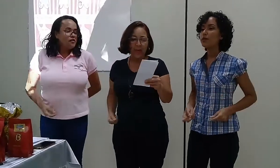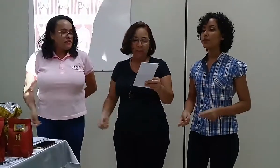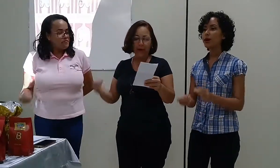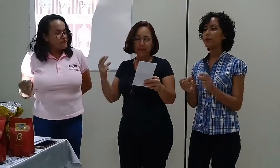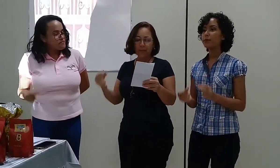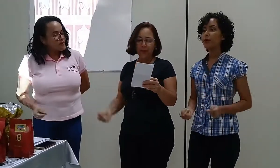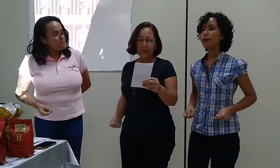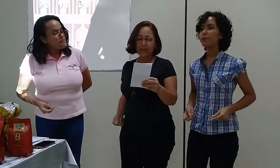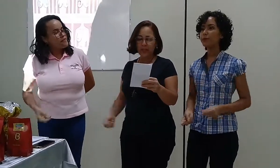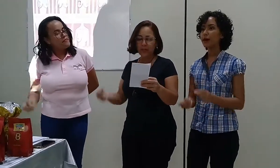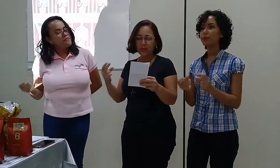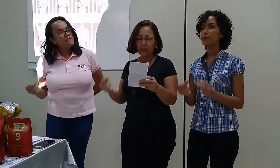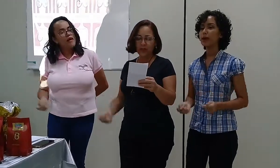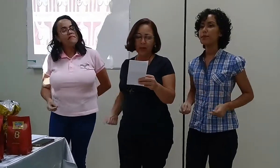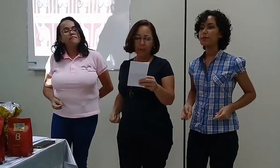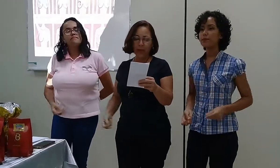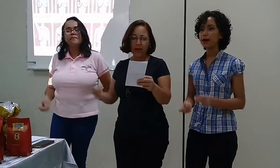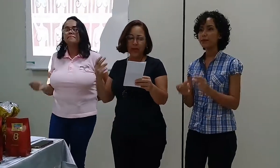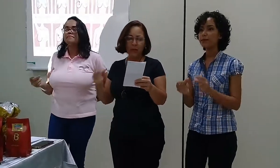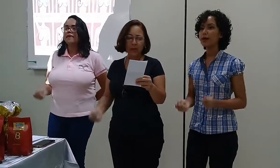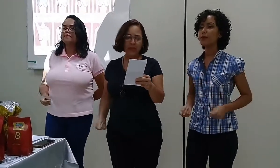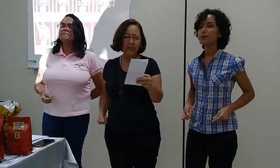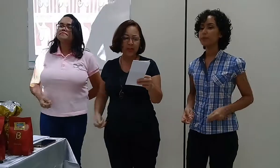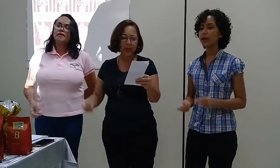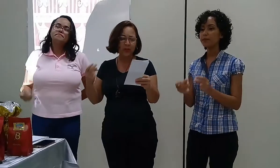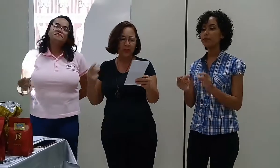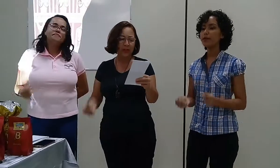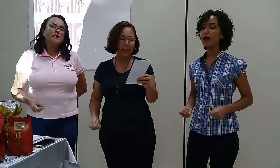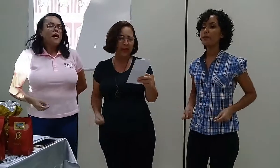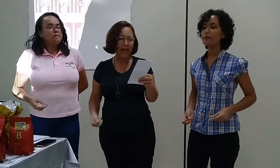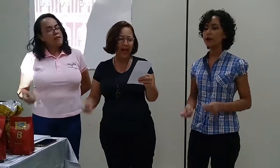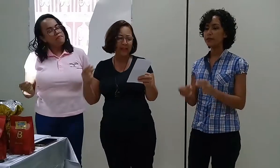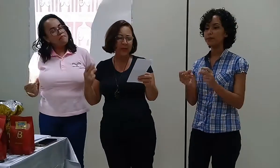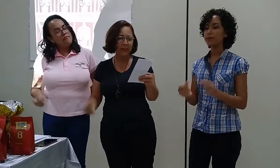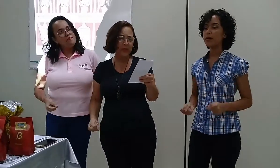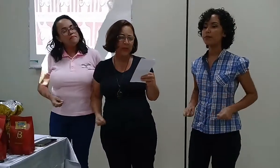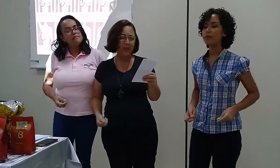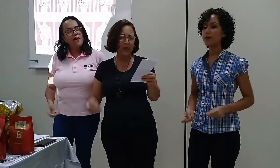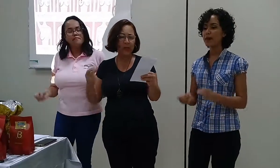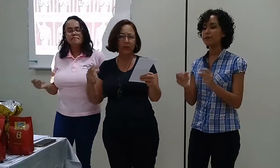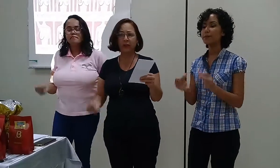Preciso ter graça, preciso ter...